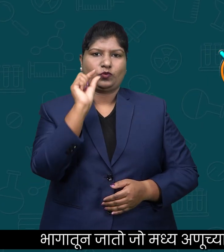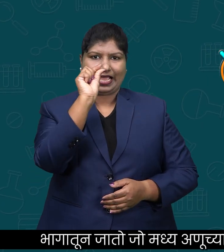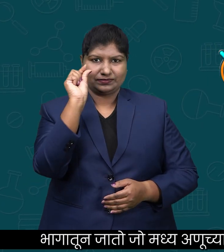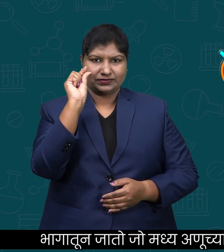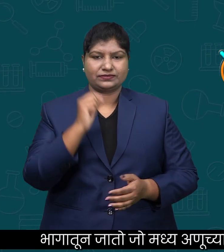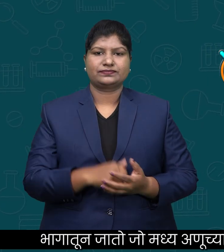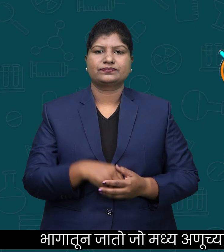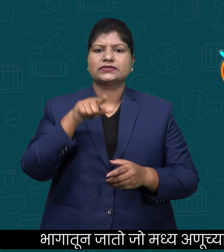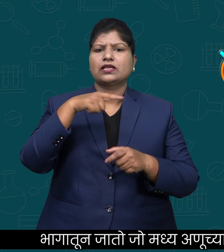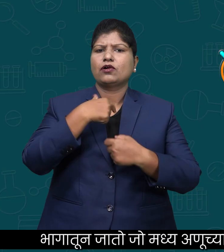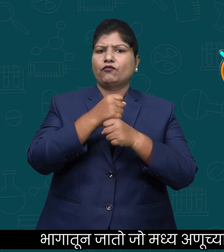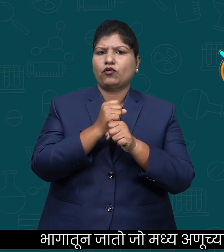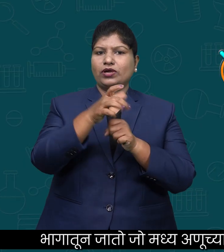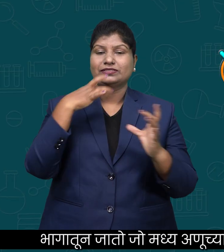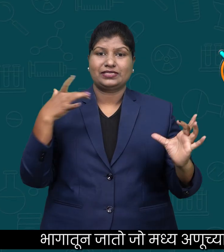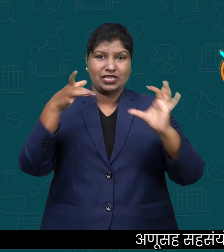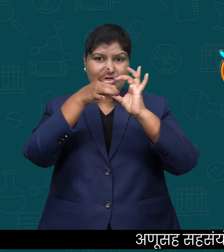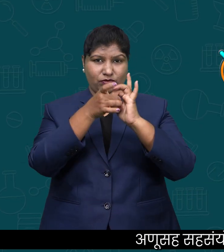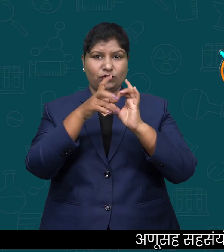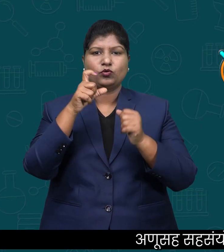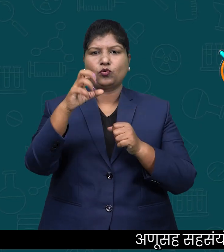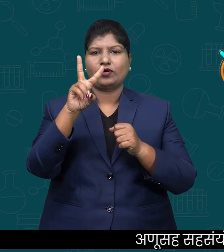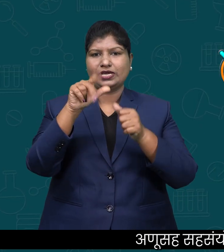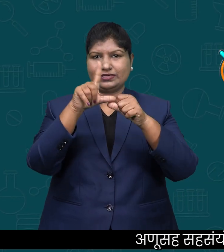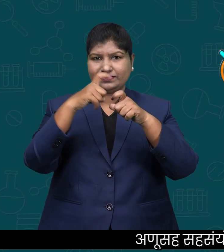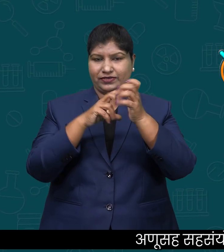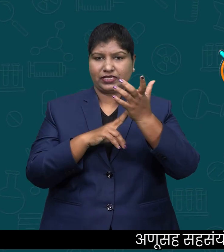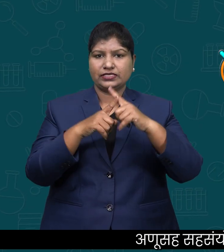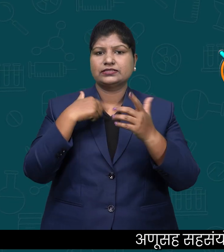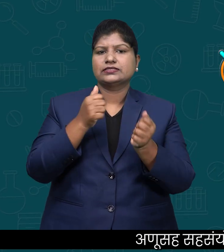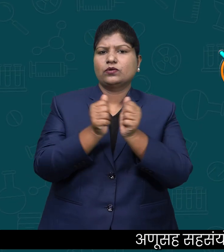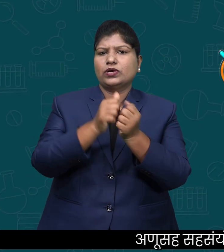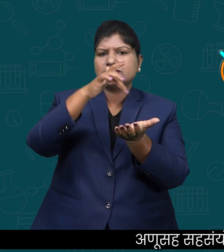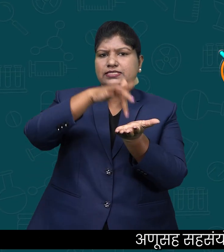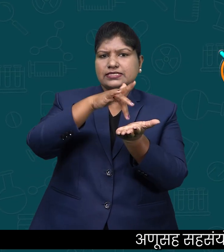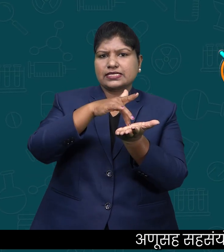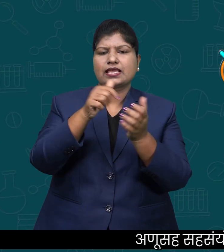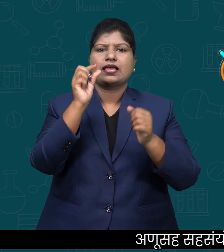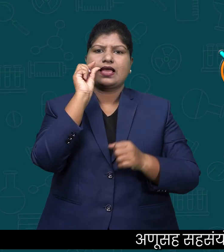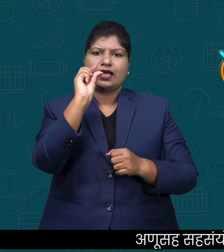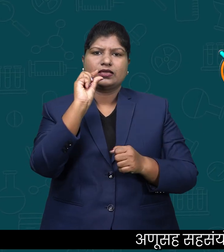अणूच्या केंद्रकाद्वारे मध्यवर्ती अणूसह सहसंयोजक बंध तयार करतो.